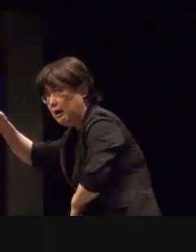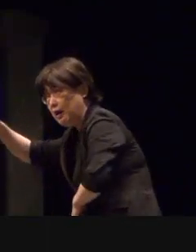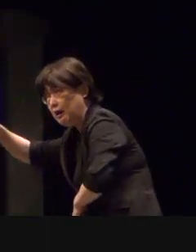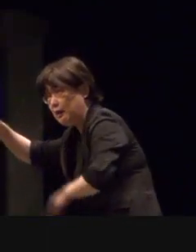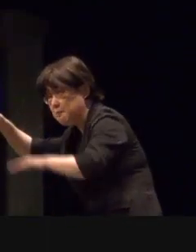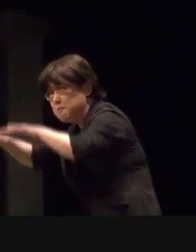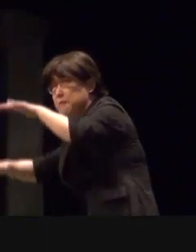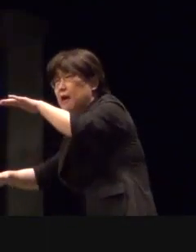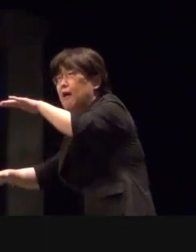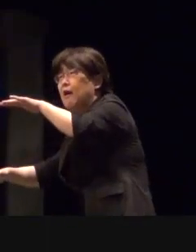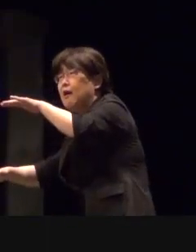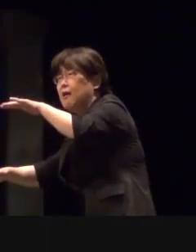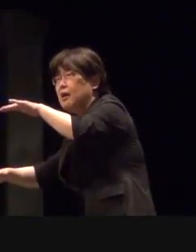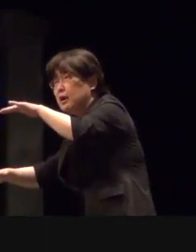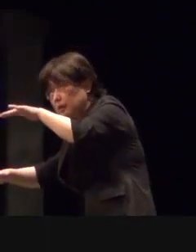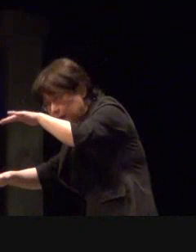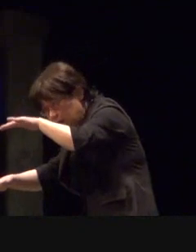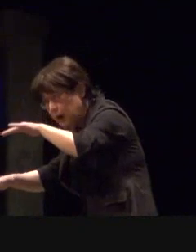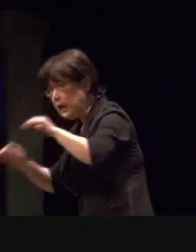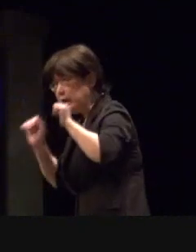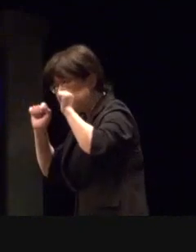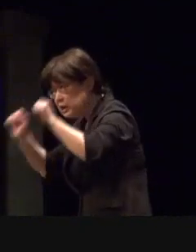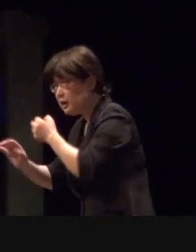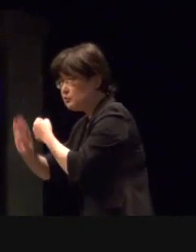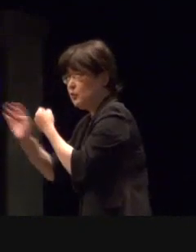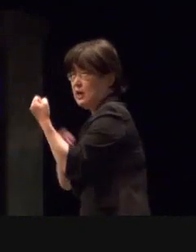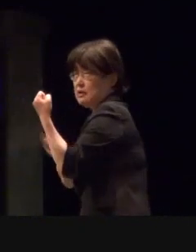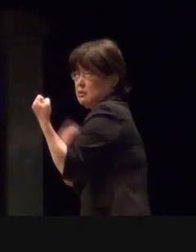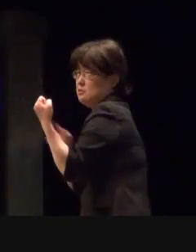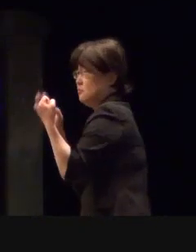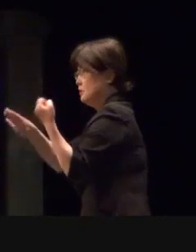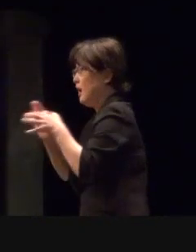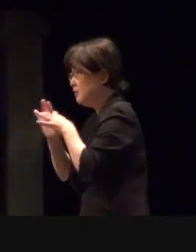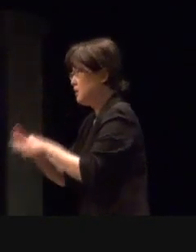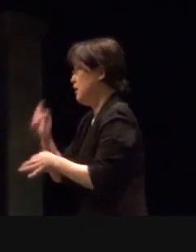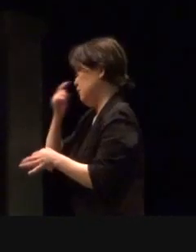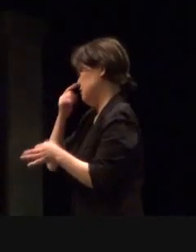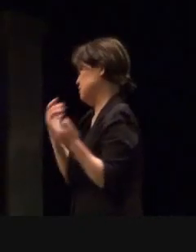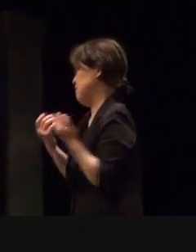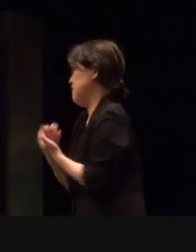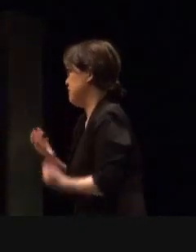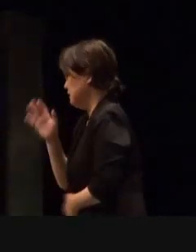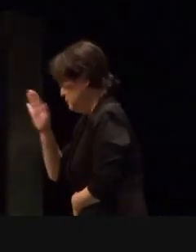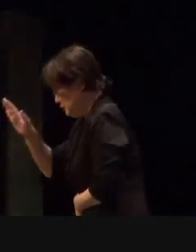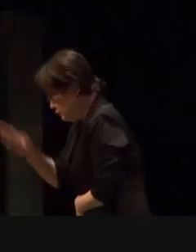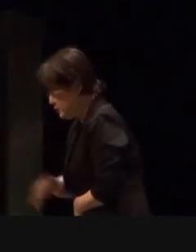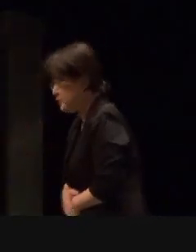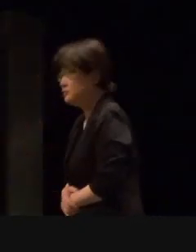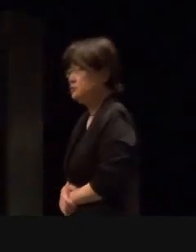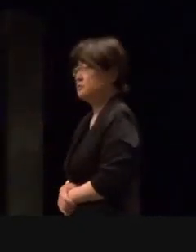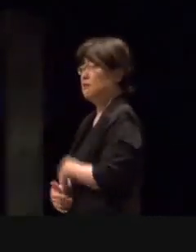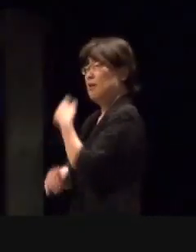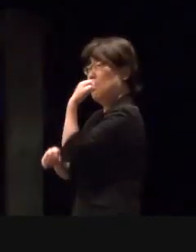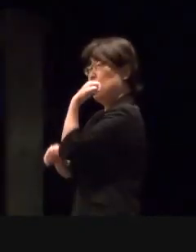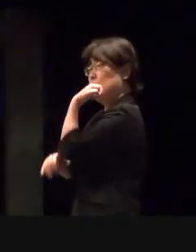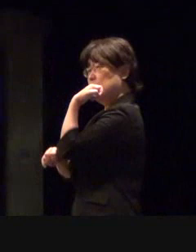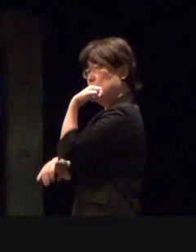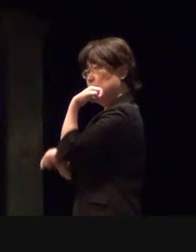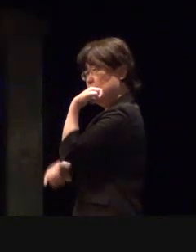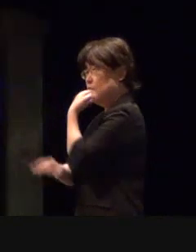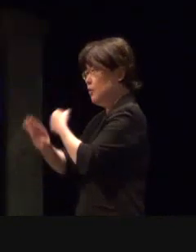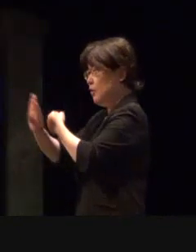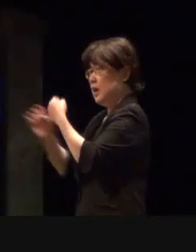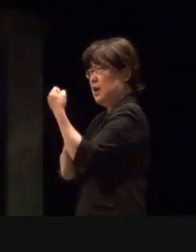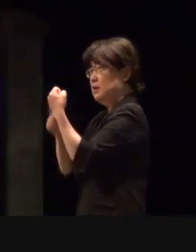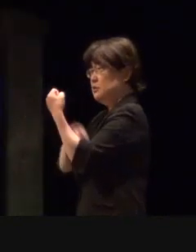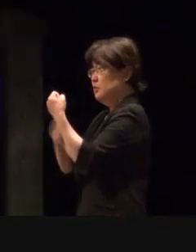に基づかなければできないという、そういうものに私は反対しています。もともと原子力